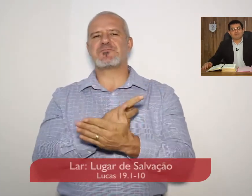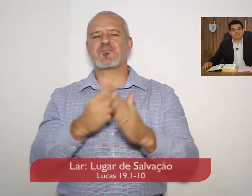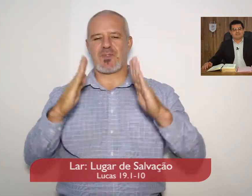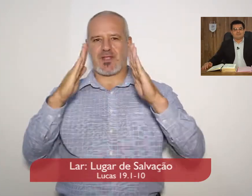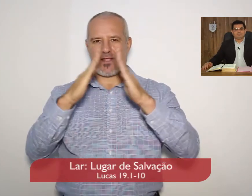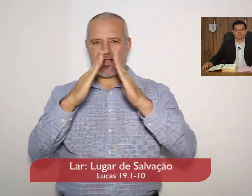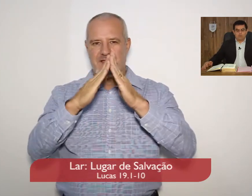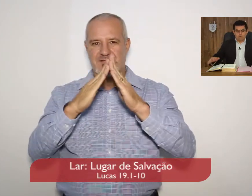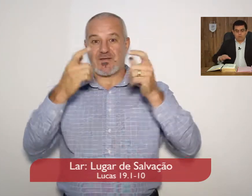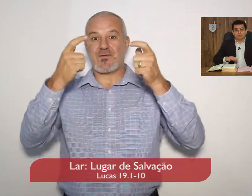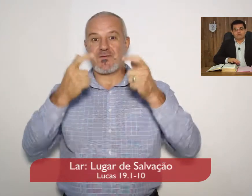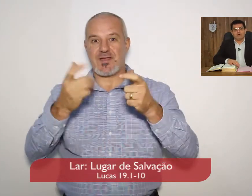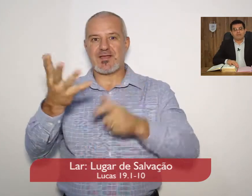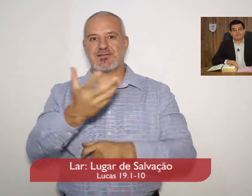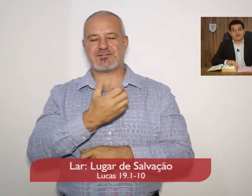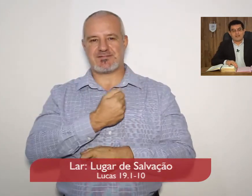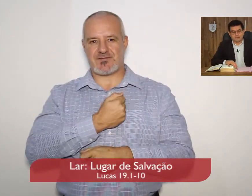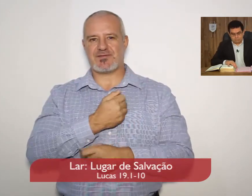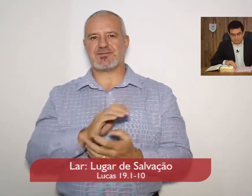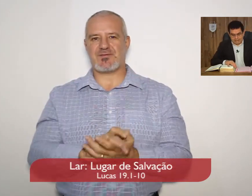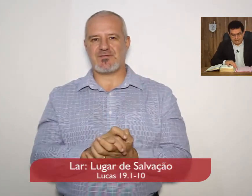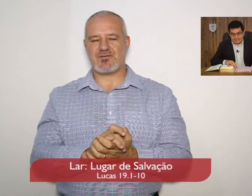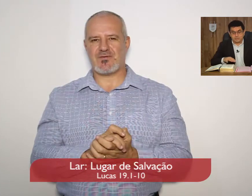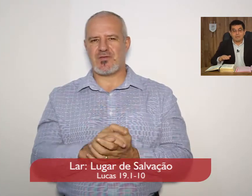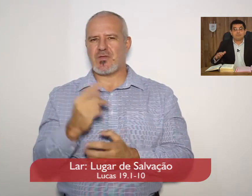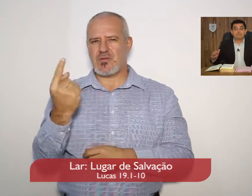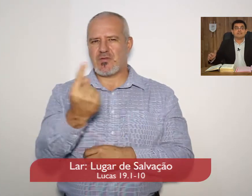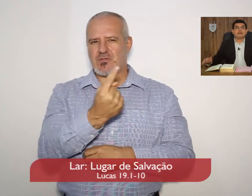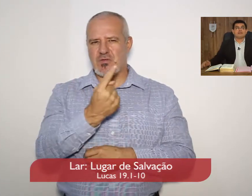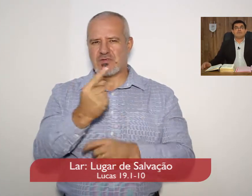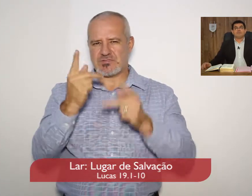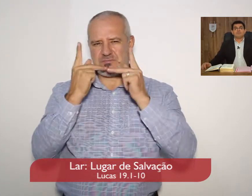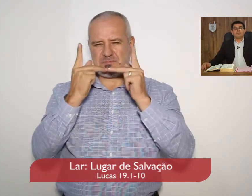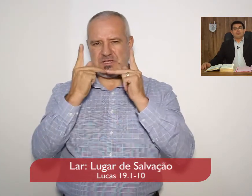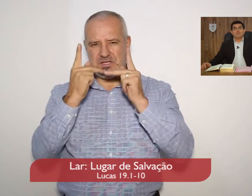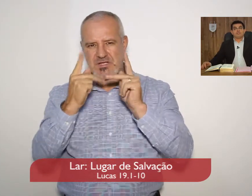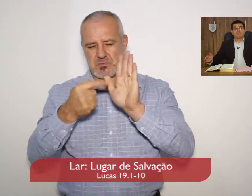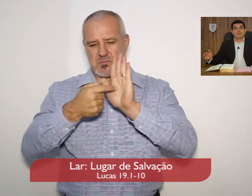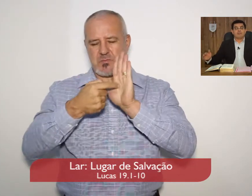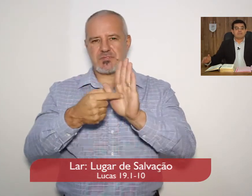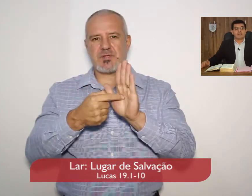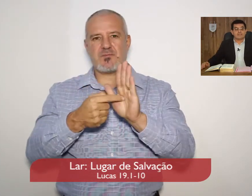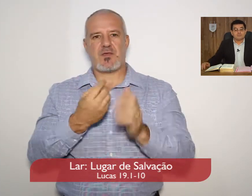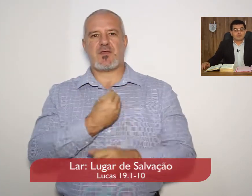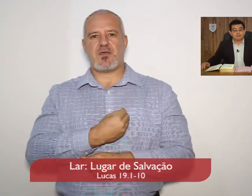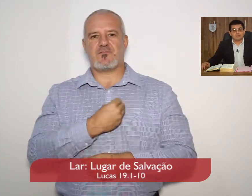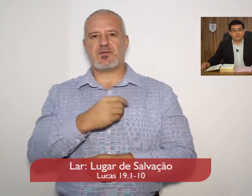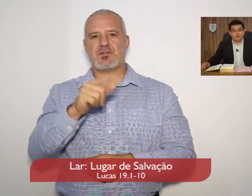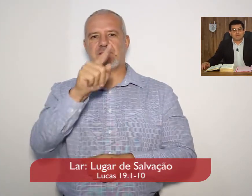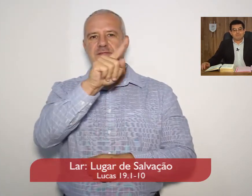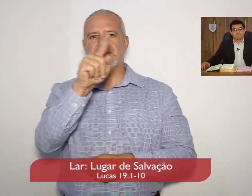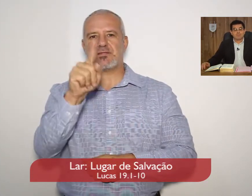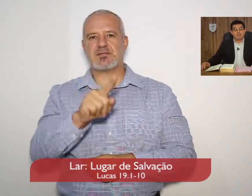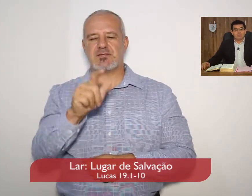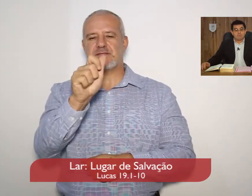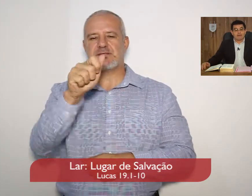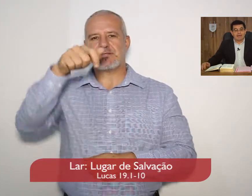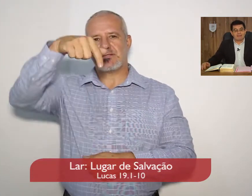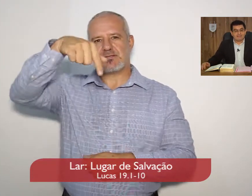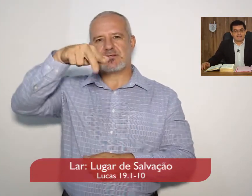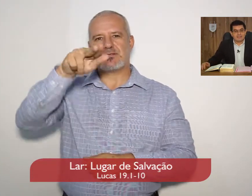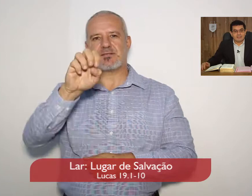de salvação. Quando nós falamos a respeito de Zaqueu, nós falamos a respeito de um homem